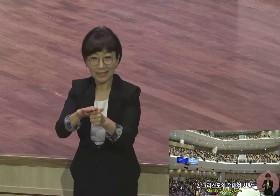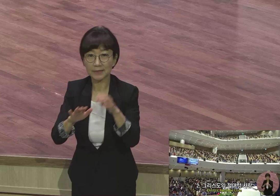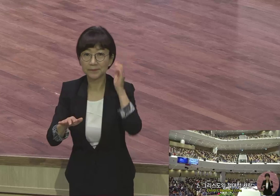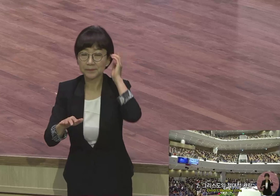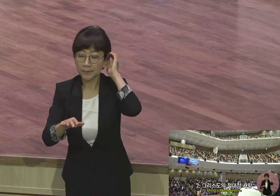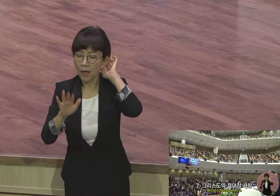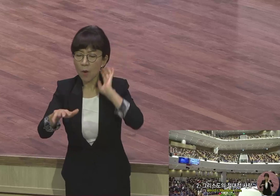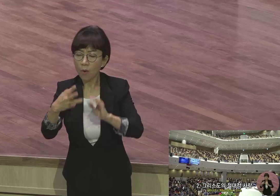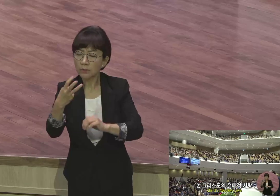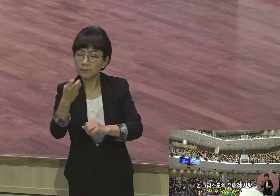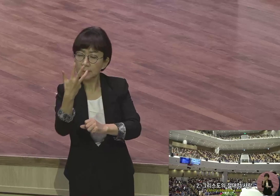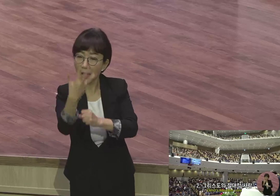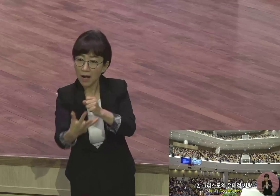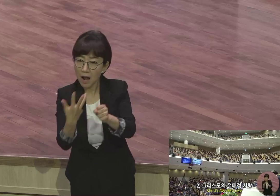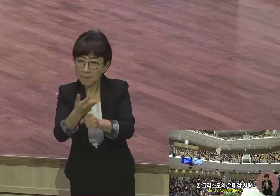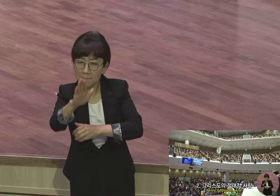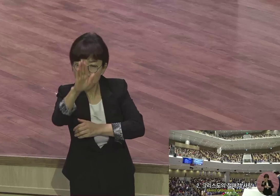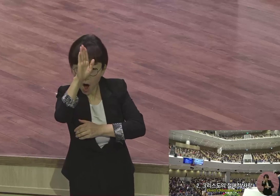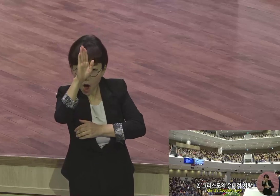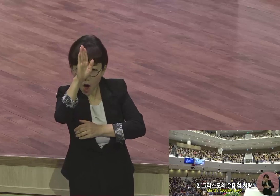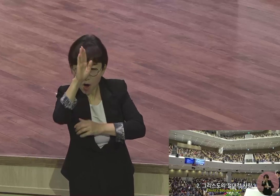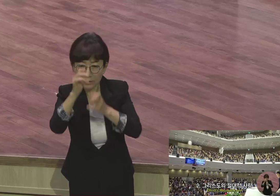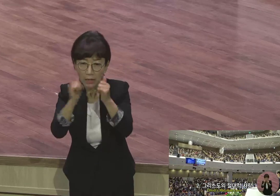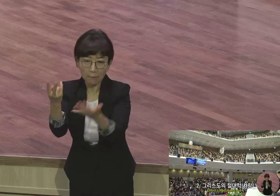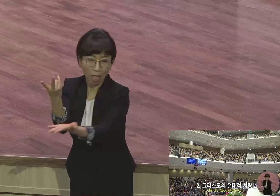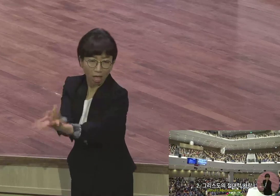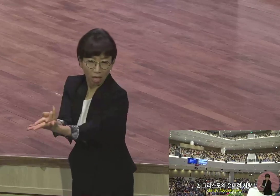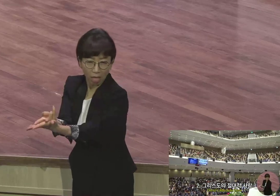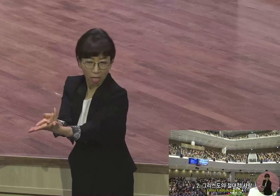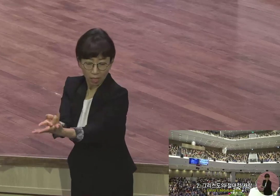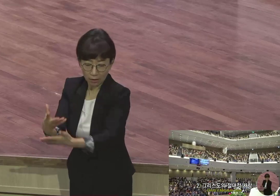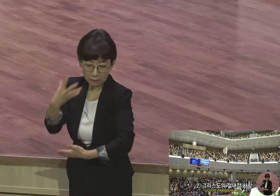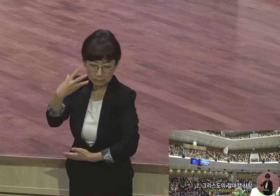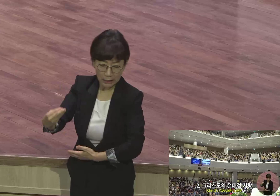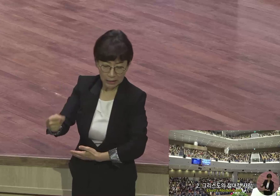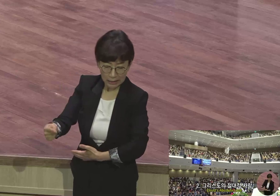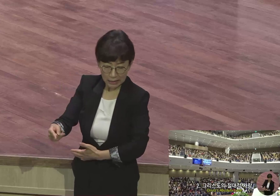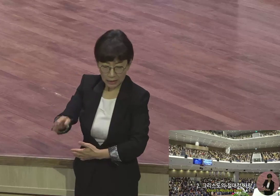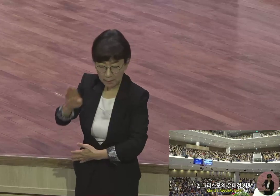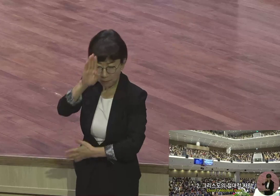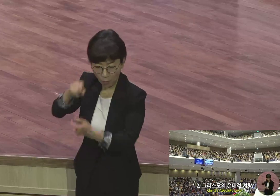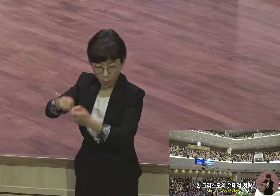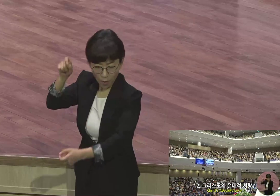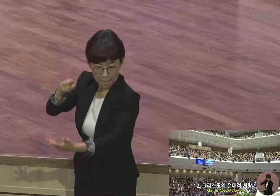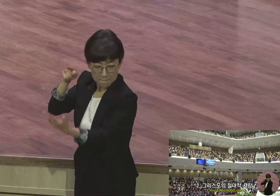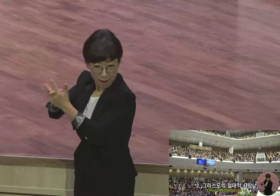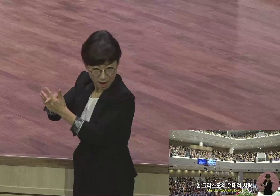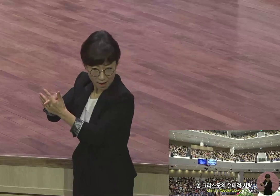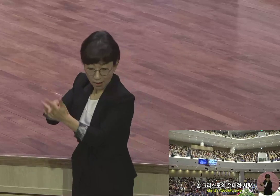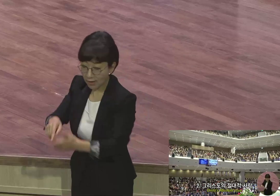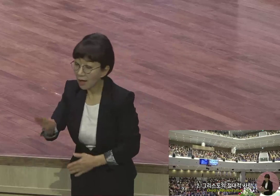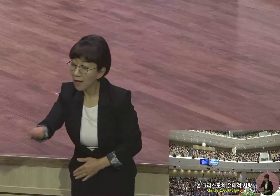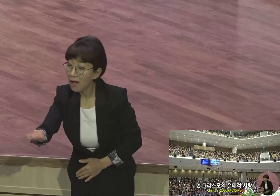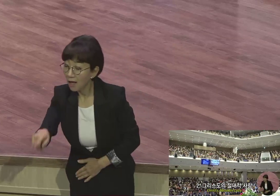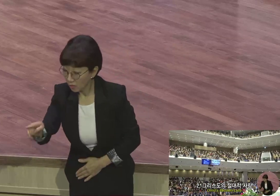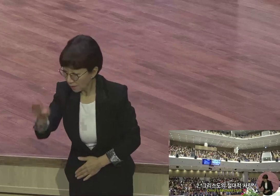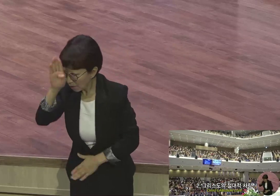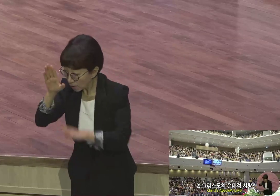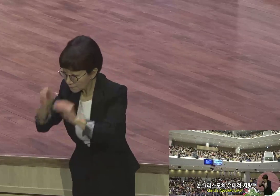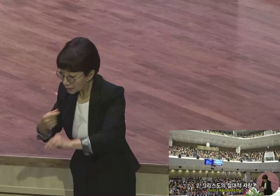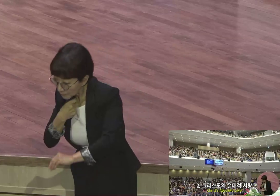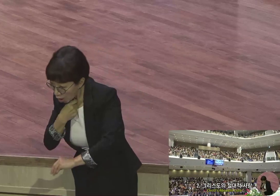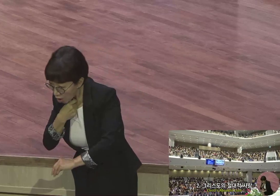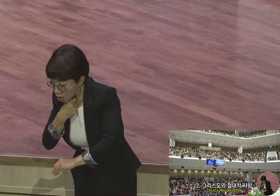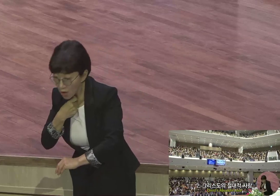38에 된 병자가 있더라. 예수께서 그 누운 것을 보시고 병이 벌써 오래된 줄 아시고 이르시되 내가 낫고자 하느냐. 병자가